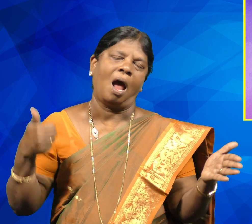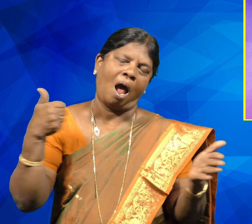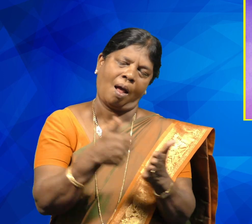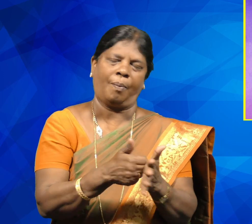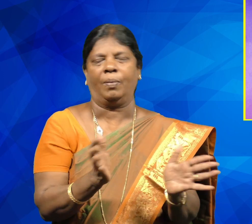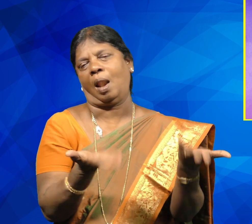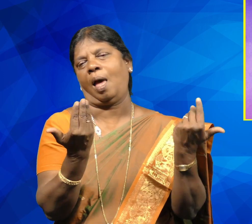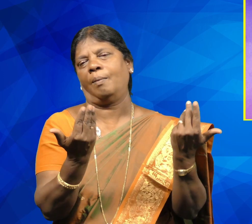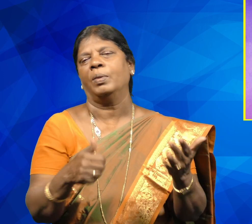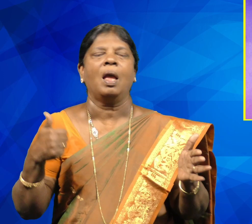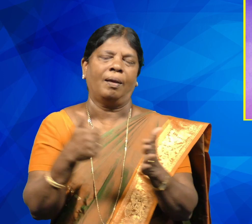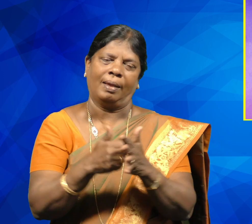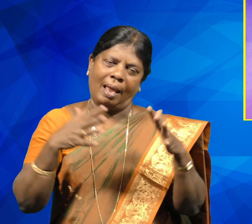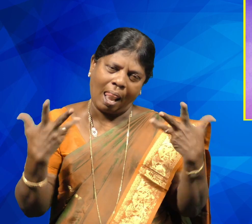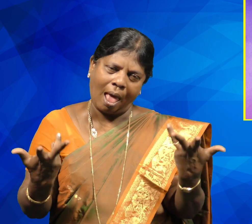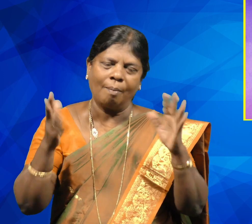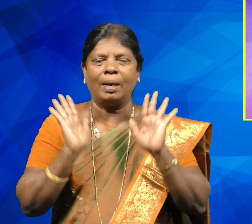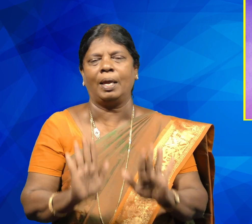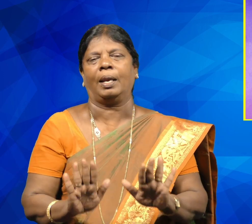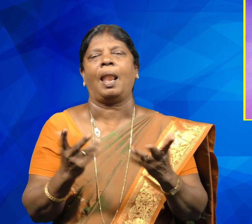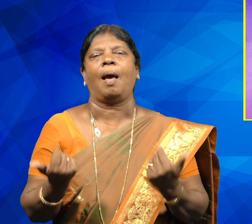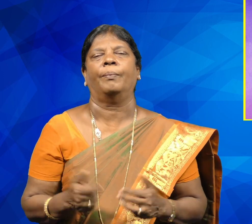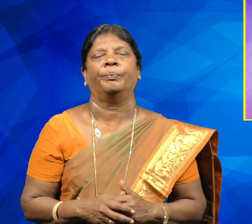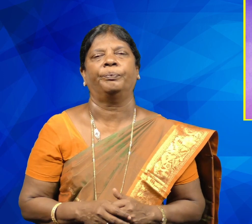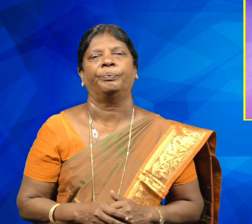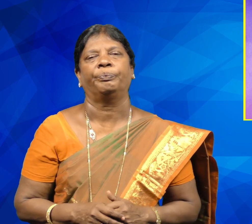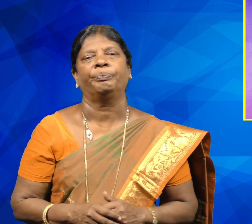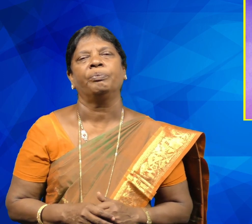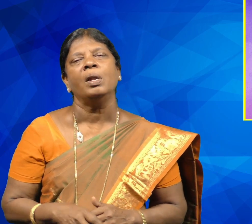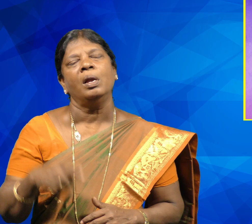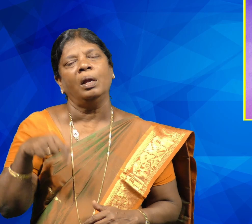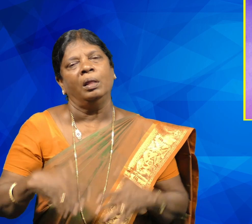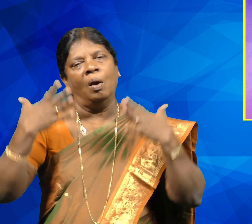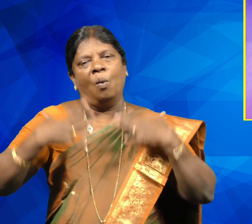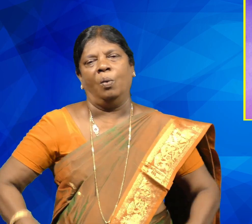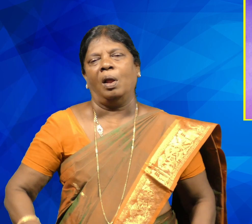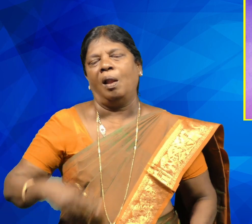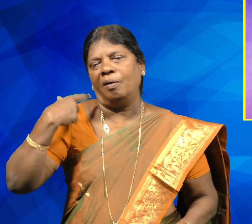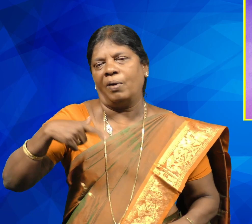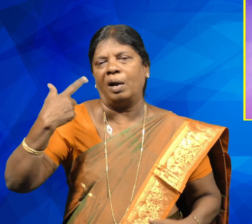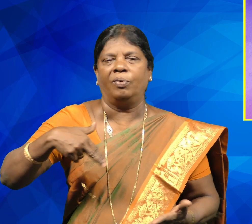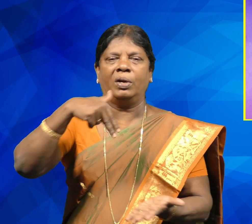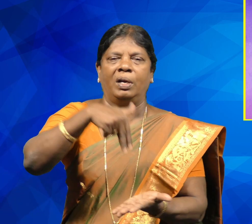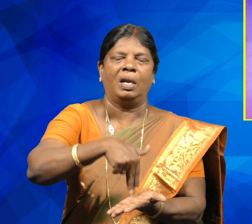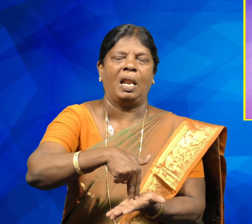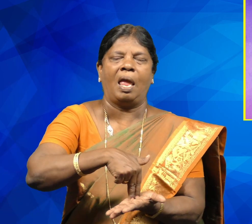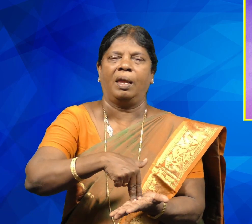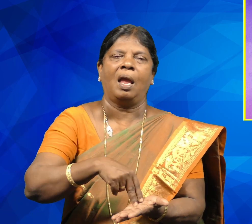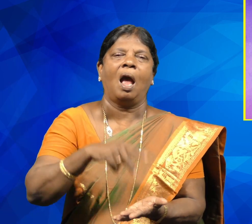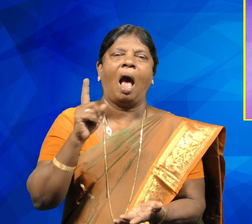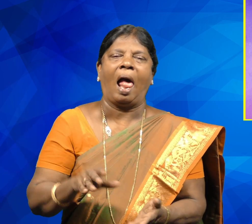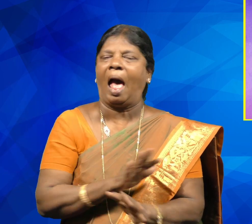நிலையற்றது. விபத்துகள் ஏற்படலாம், ஏற்படாமல் இருக்கவும் செய்யலாம். இந்த உடல் வாழ்வு